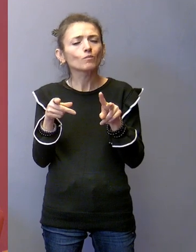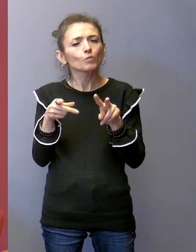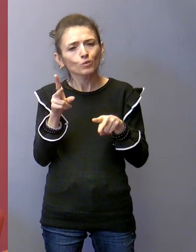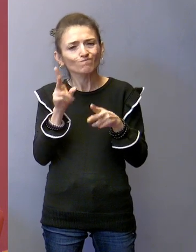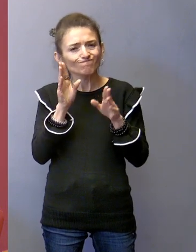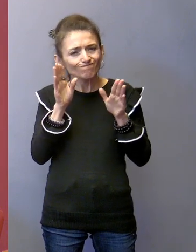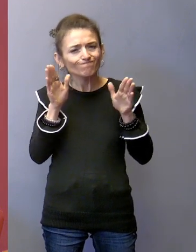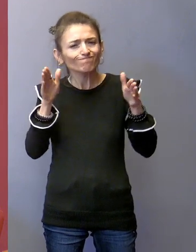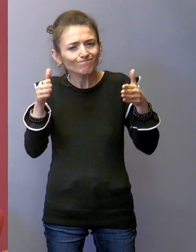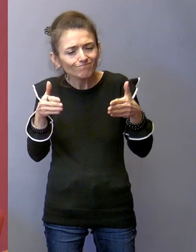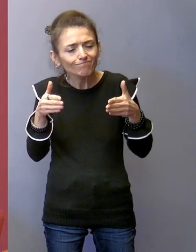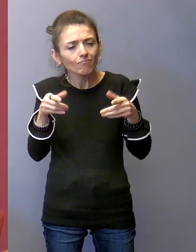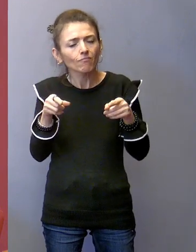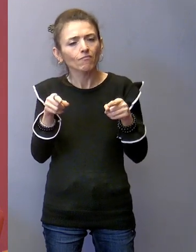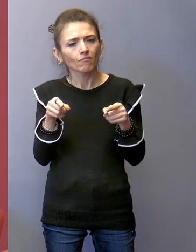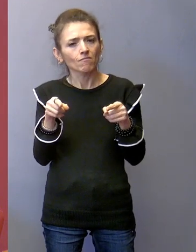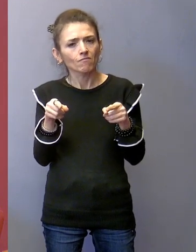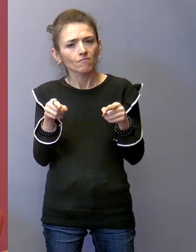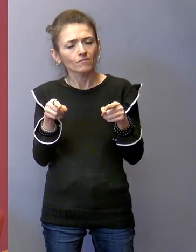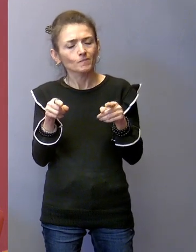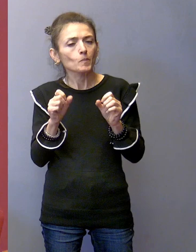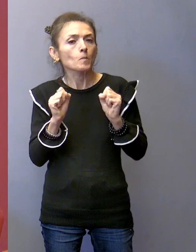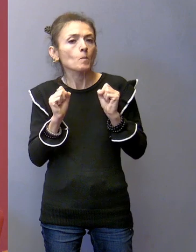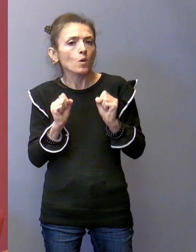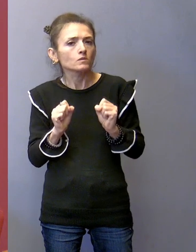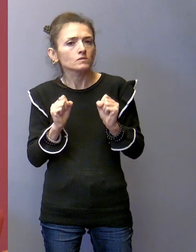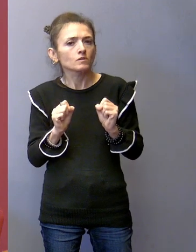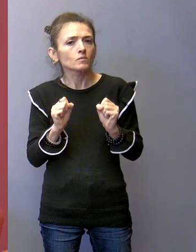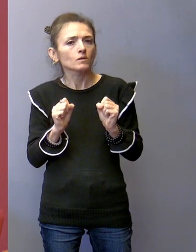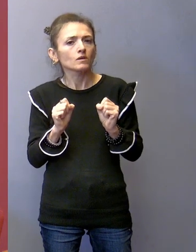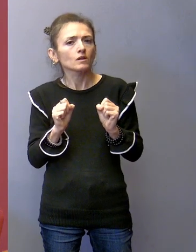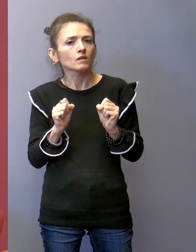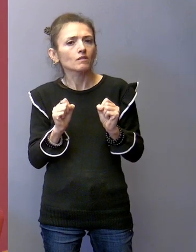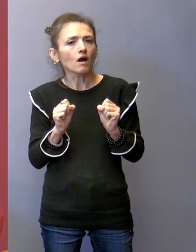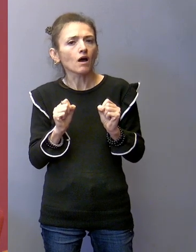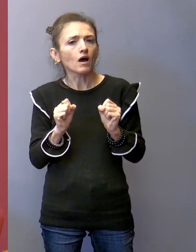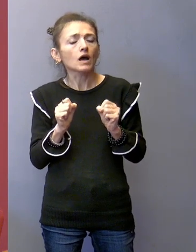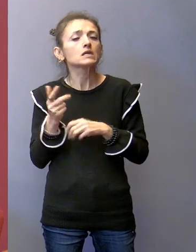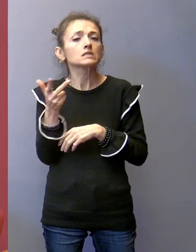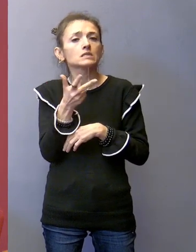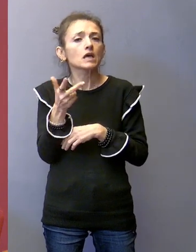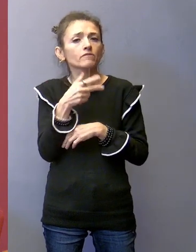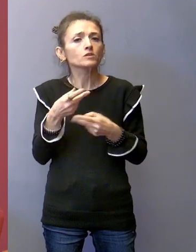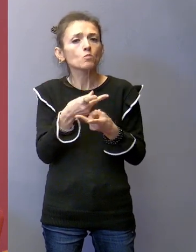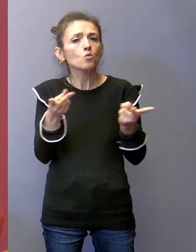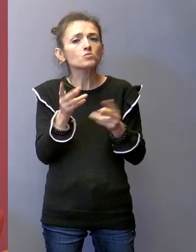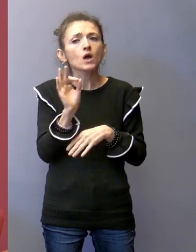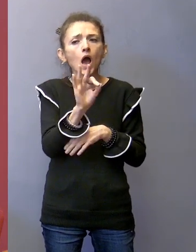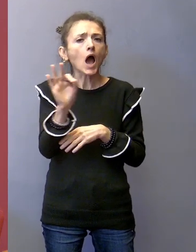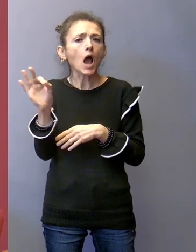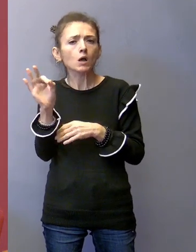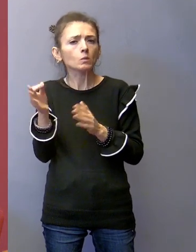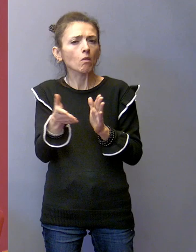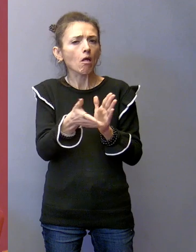l'attenzione sulla possibilità di fare a meno di alcuni servizi pubblici per